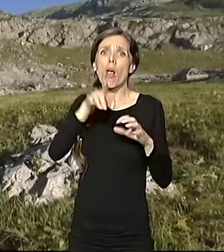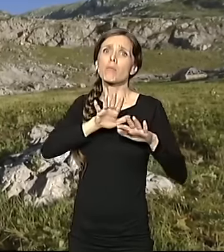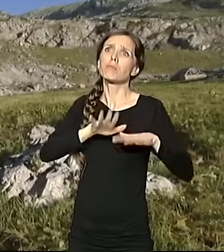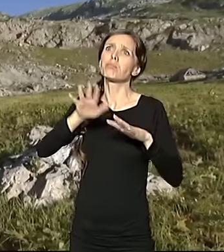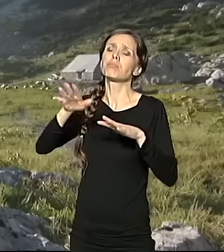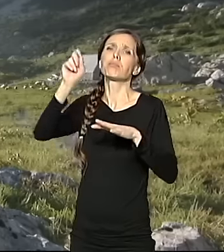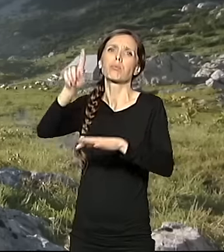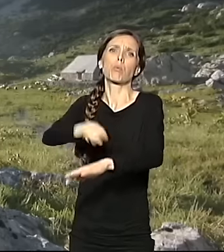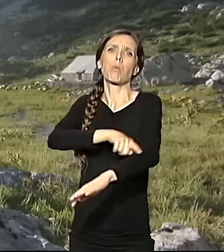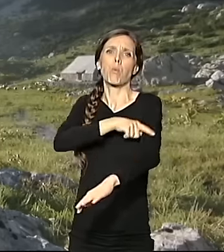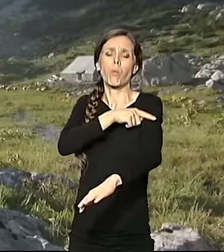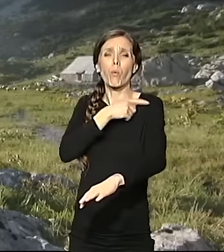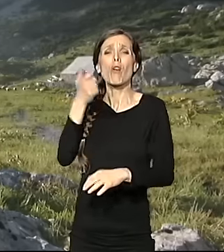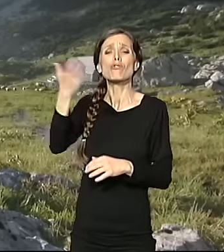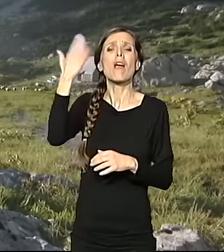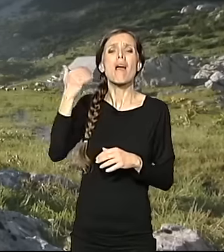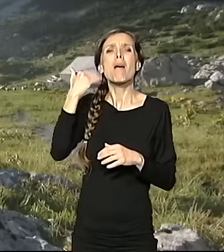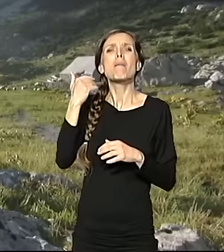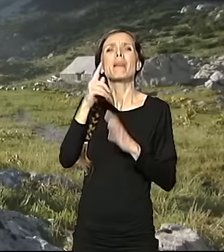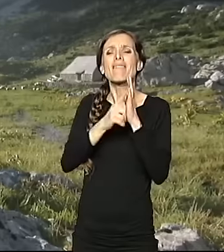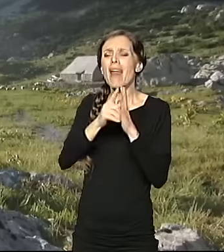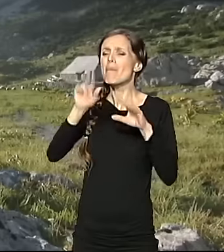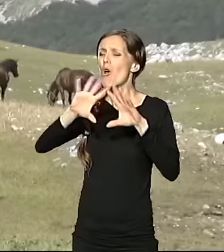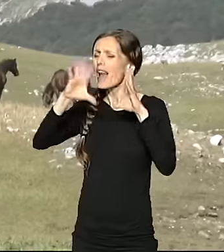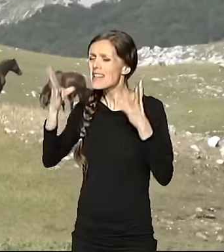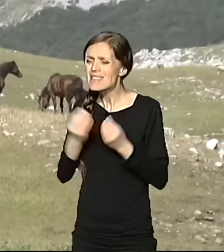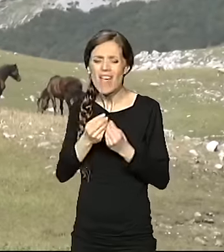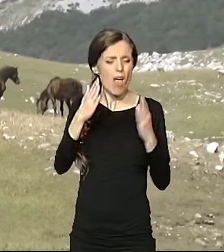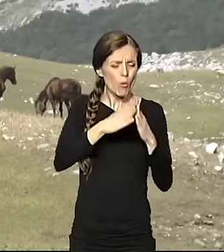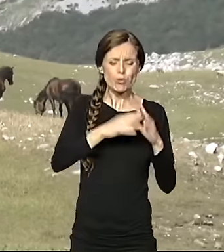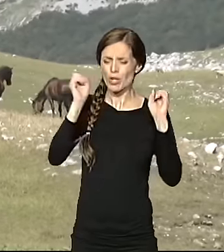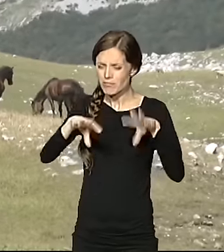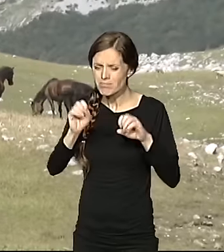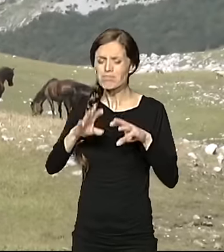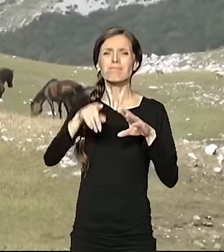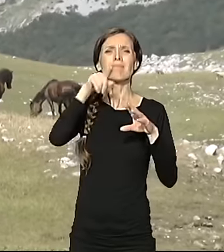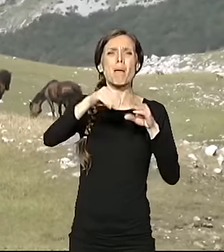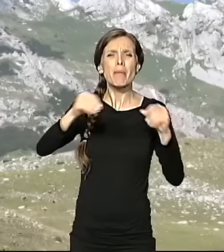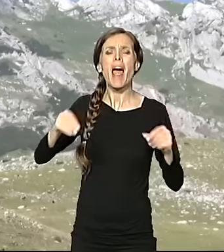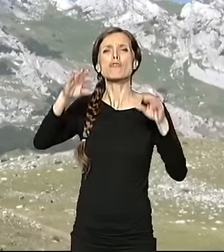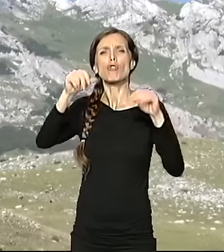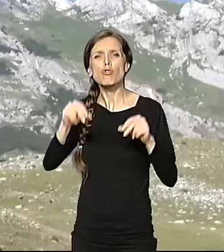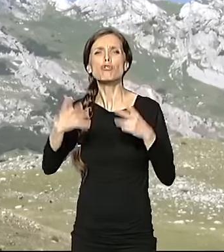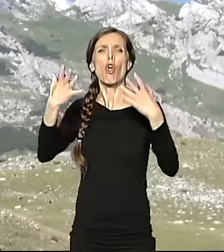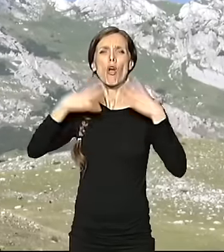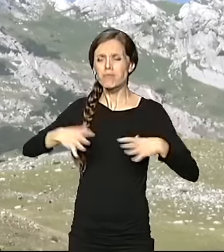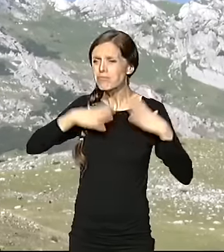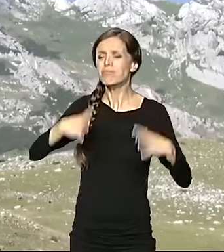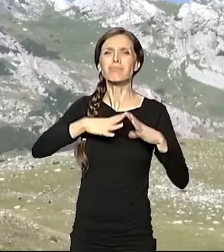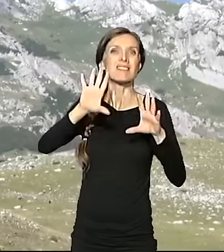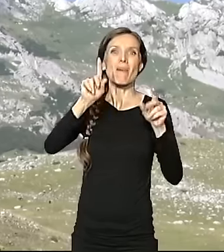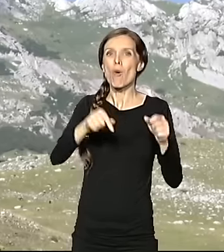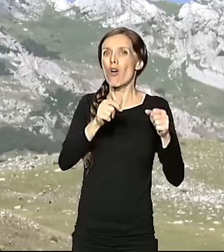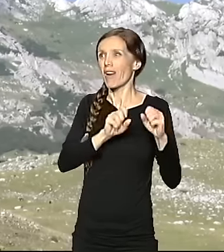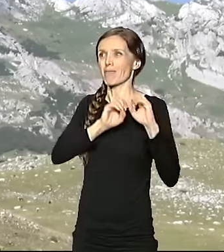stvari, koje se morale goniti na konja, znači i brašno, i so, i aljine, i to, ostajalo se u putu i po nedelju dana. I